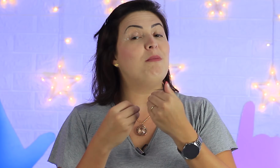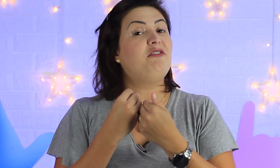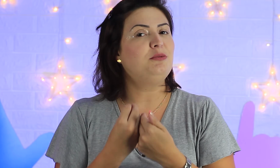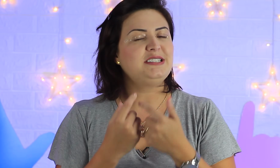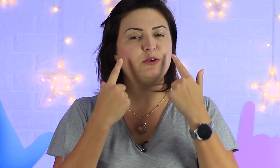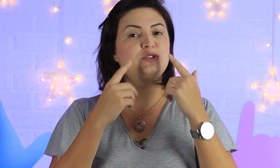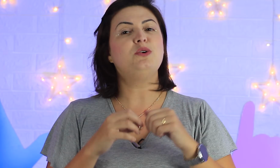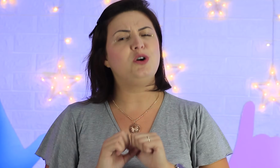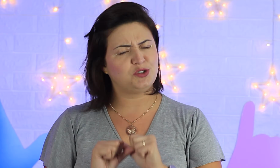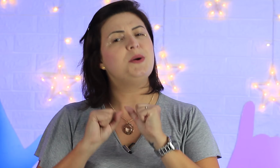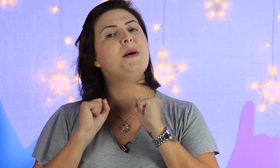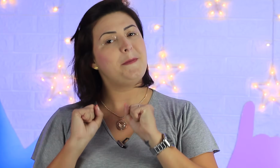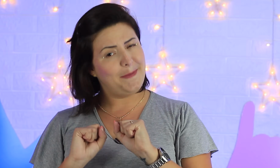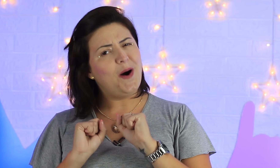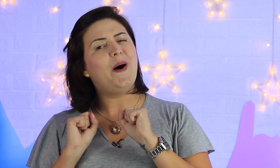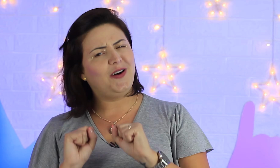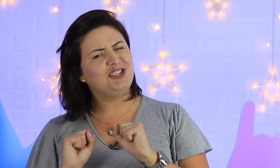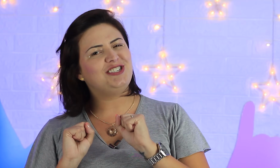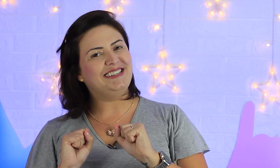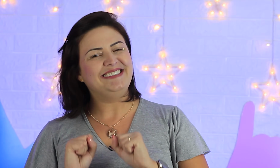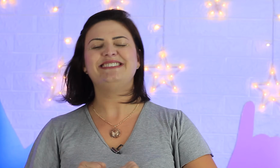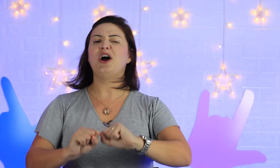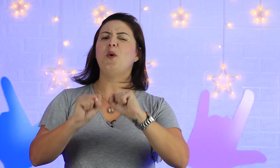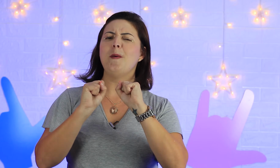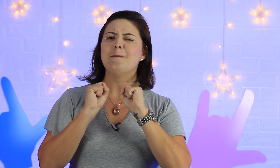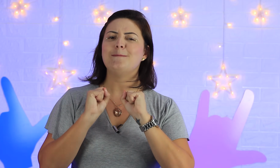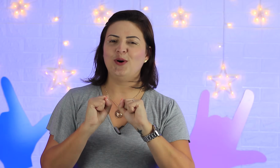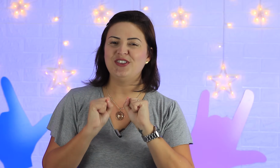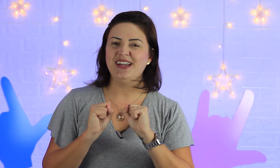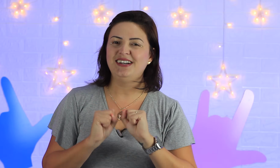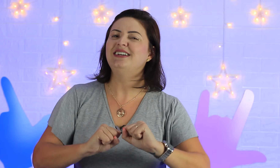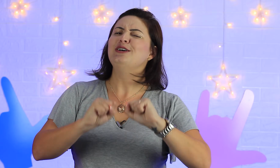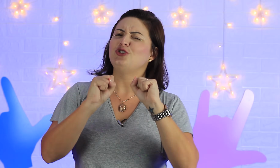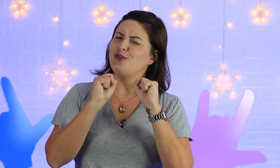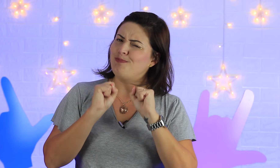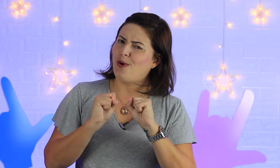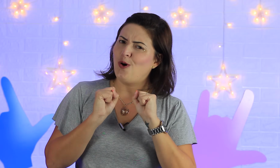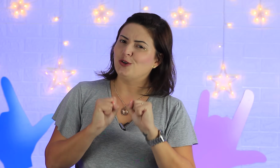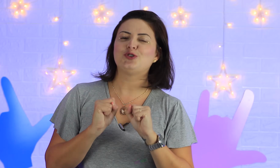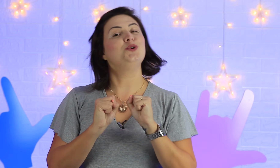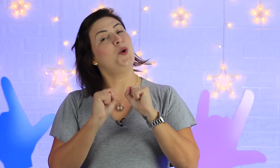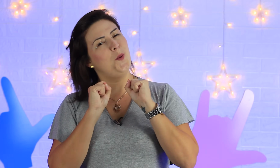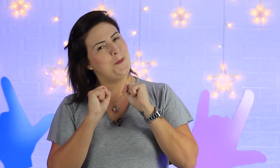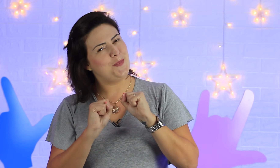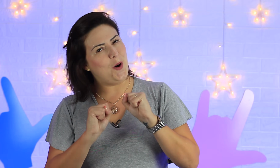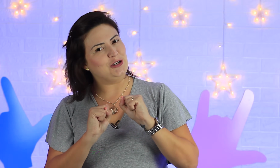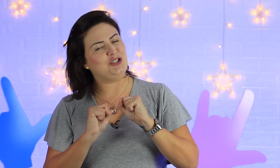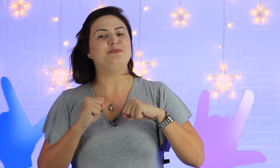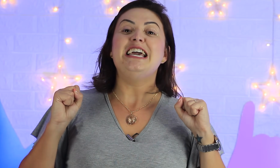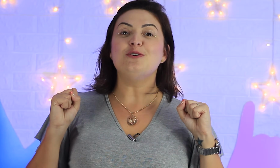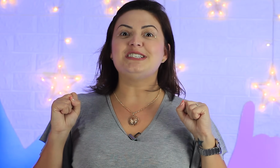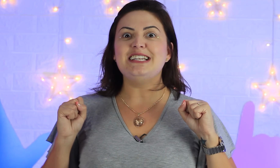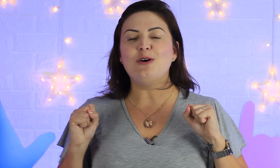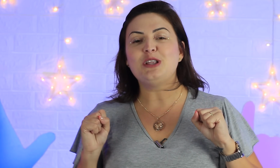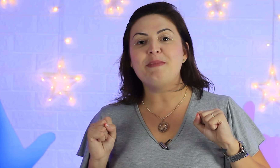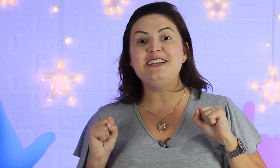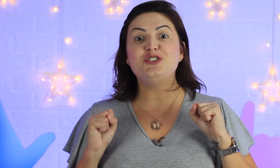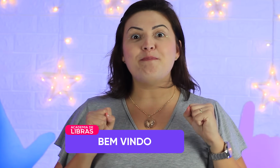uma afirmação no seu rosto. Pode. Então, poder de posso ou pode. E o sinal também de